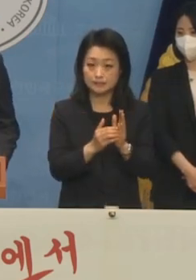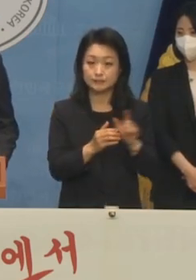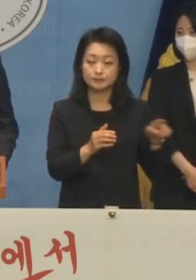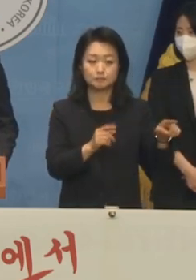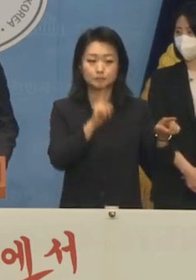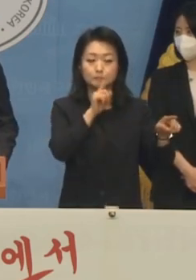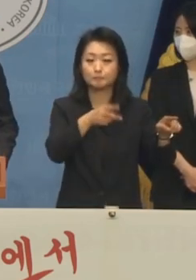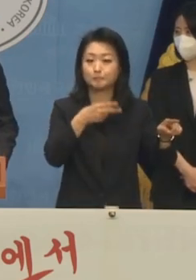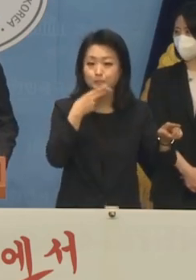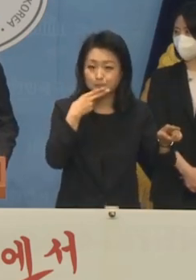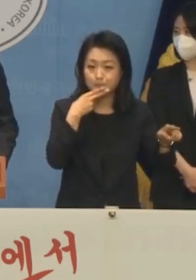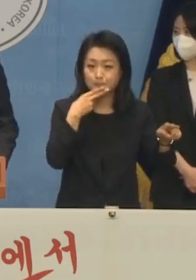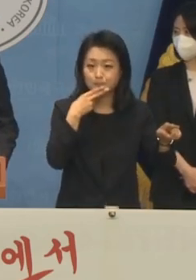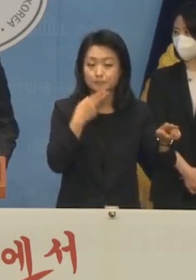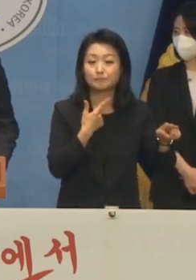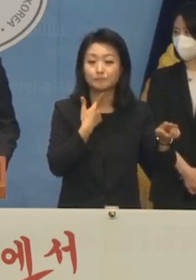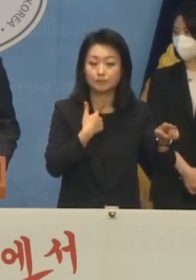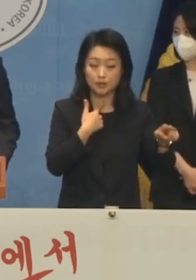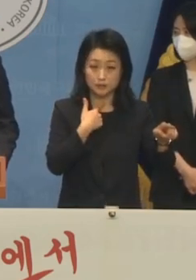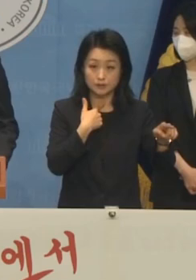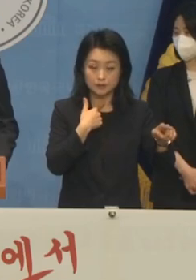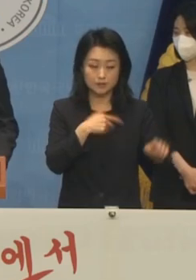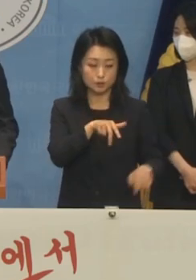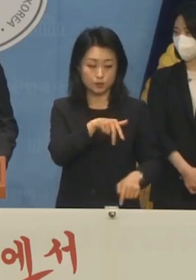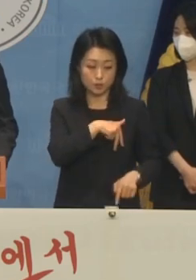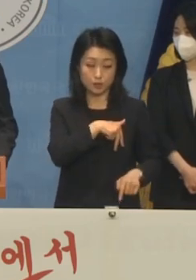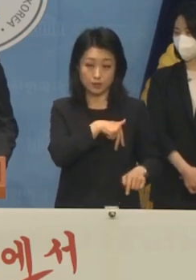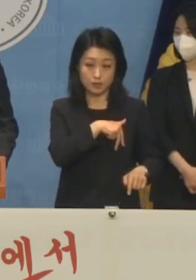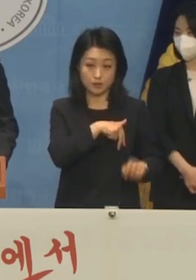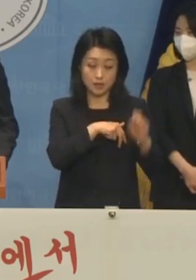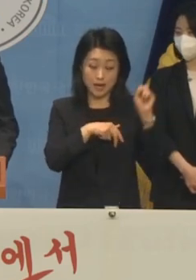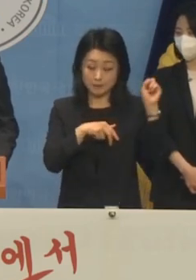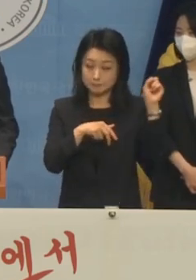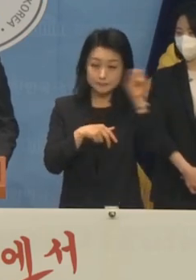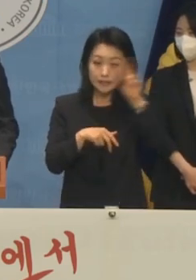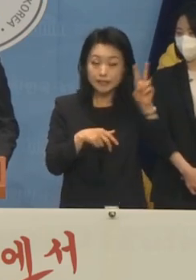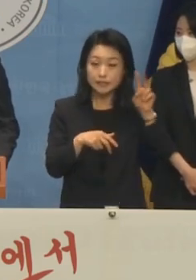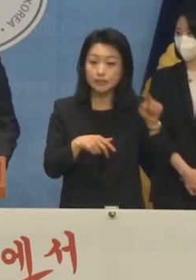지고 지켜만 보고 있던 정치권에서 갑자기